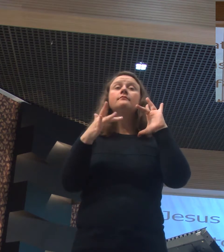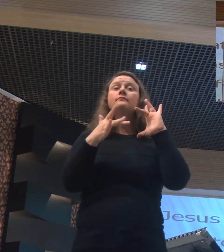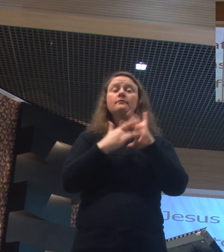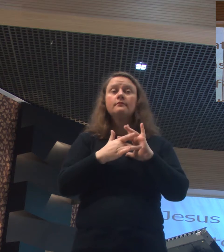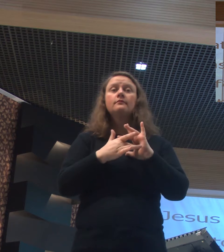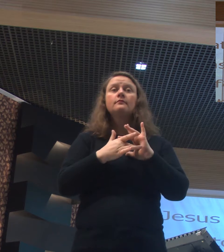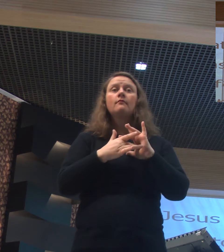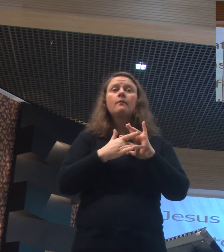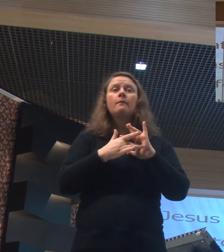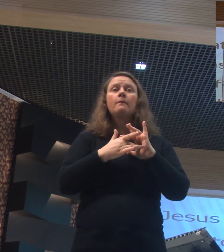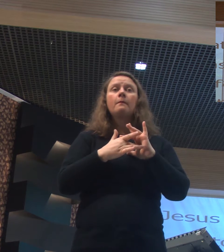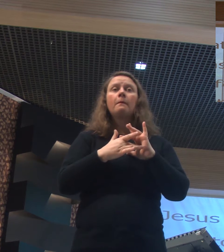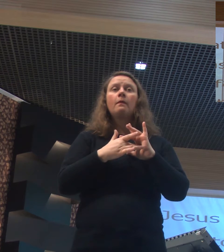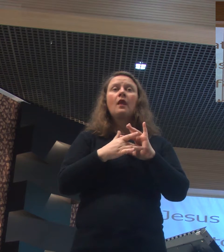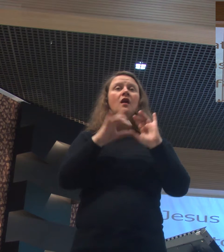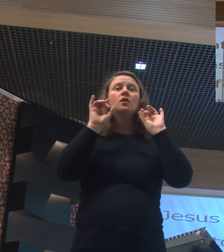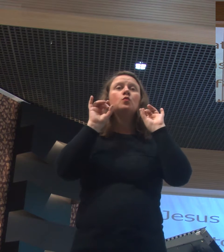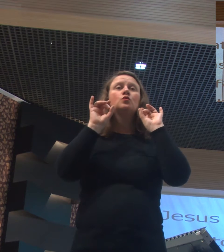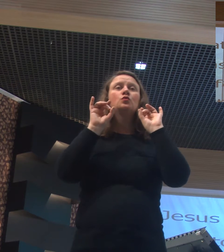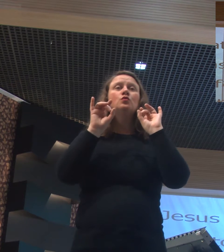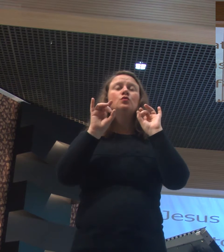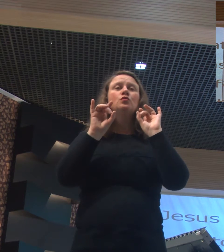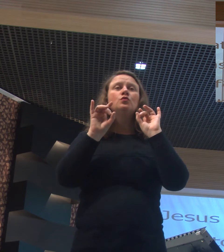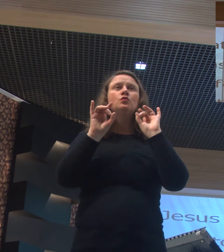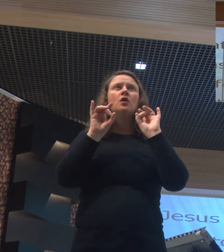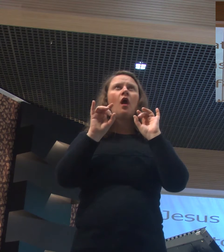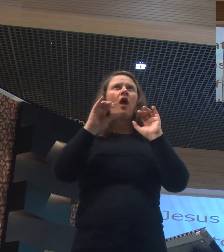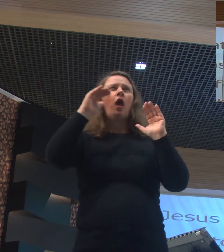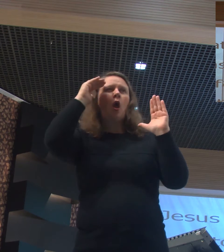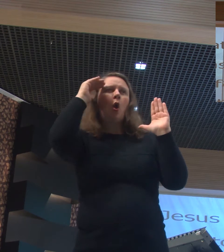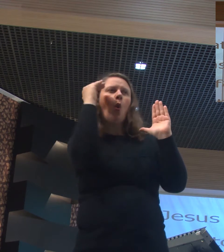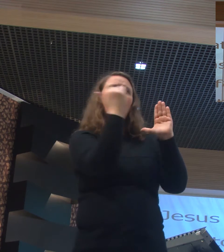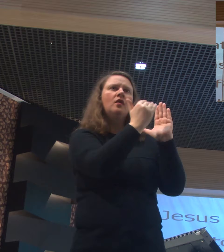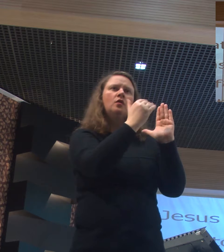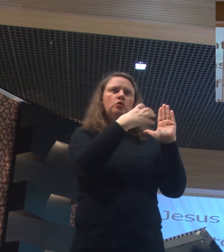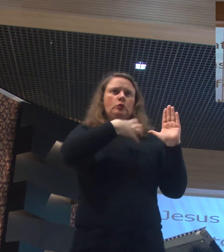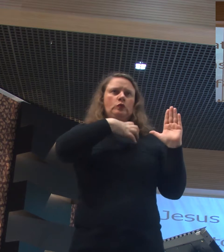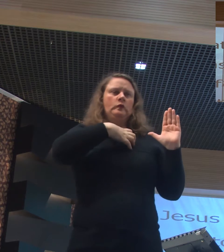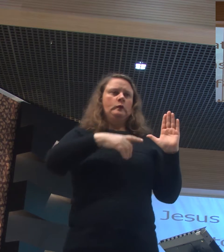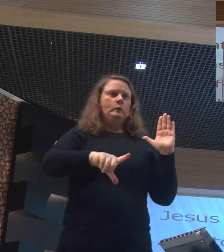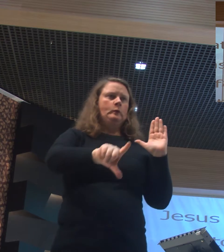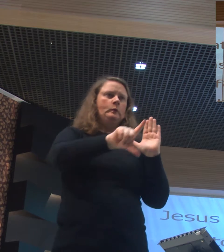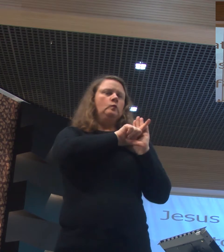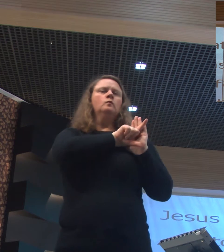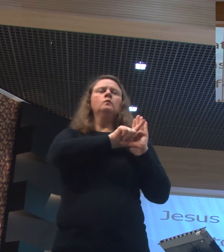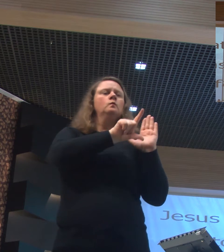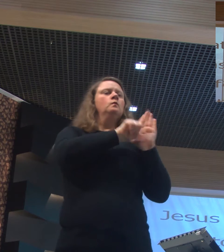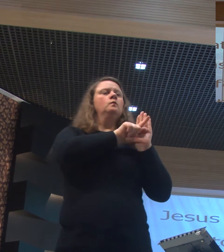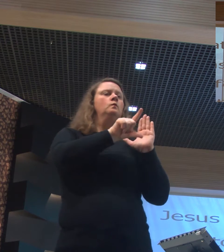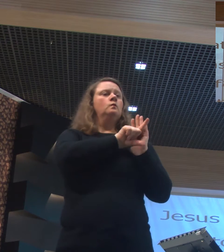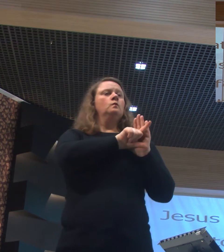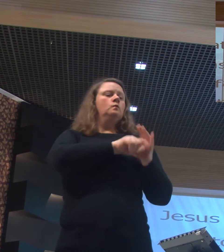Jesus não cumpriu essa lei de maneira legalista,